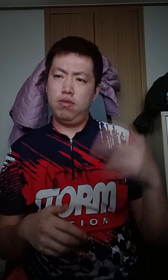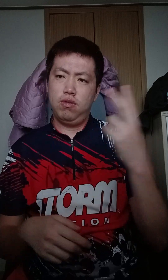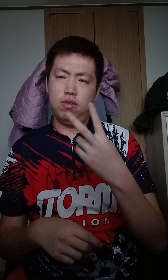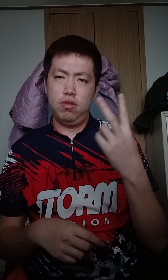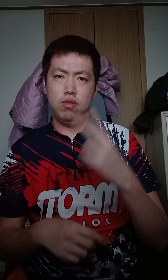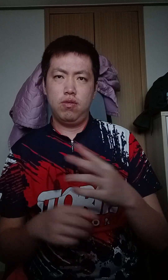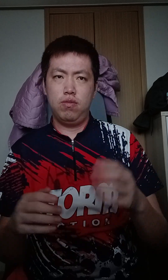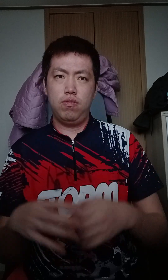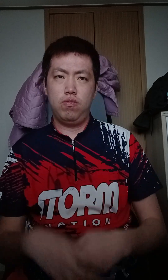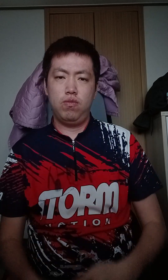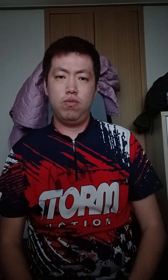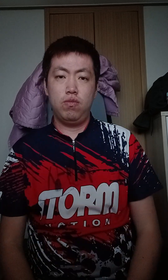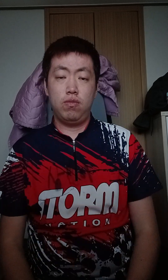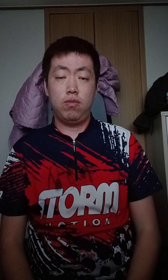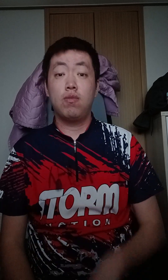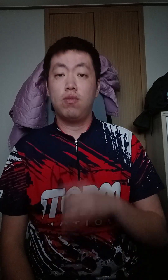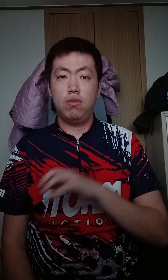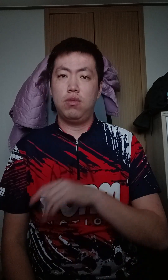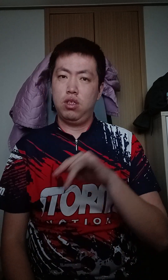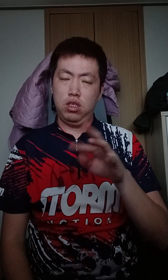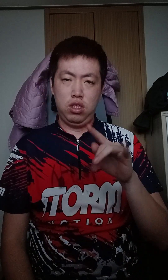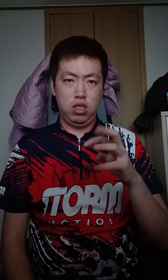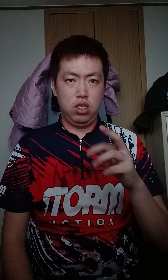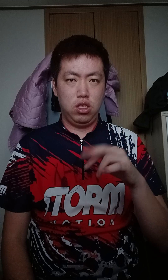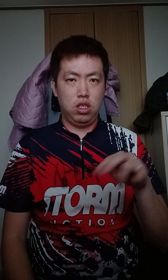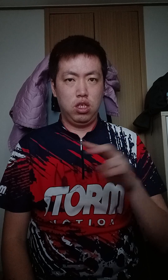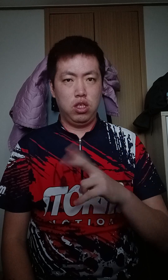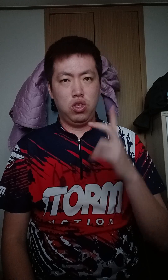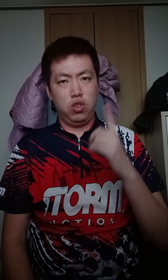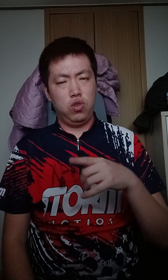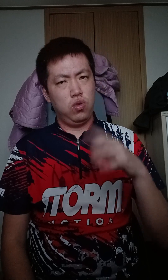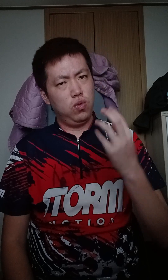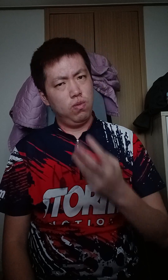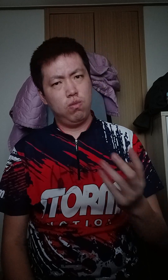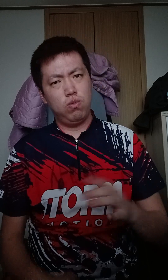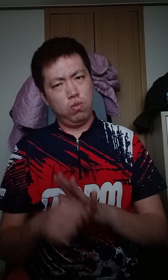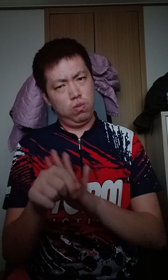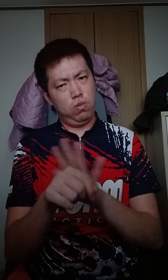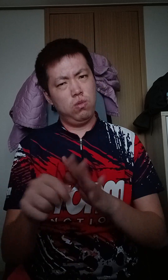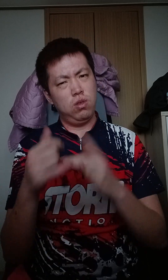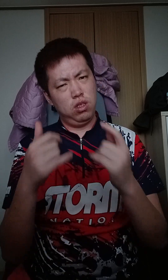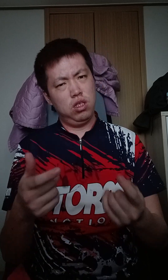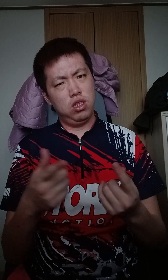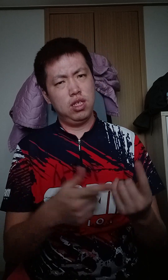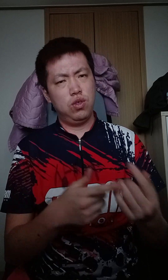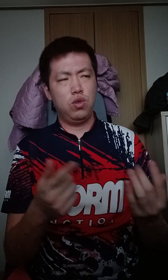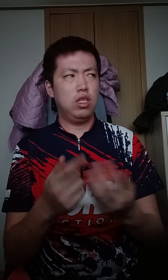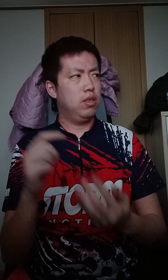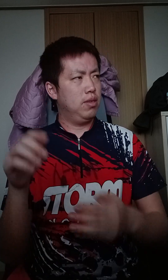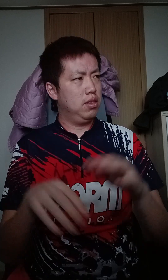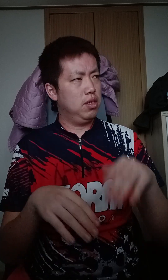예정이고요. 보육사들의 잦은 이직은 충분한 관심과 보살핌이 필요한 시기 아동들의 발달 지연 문제로